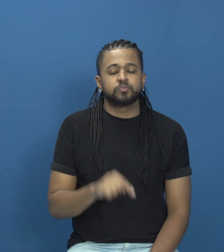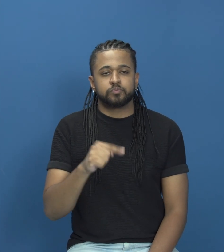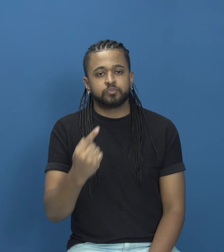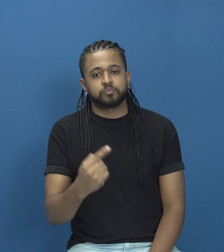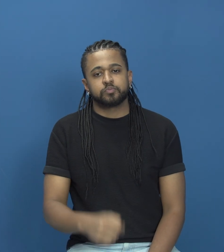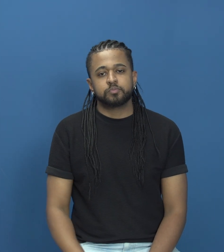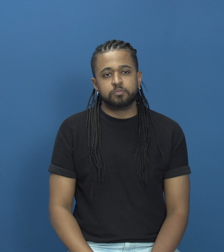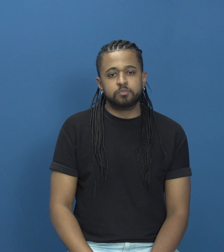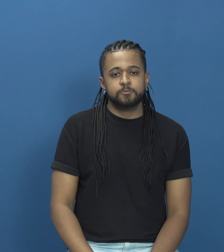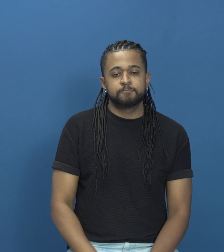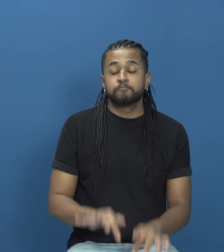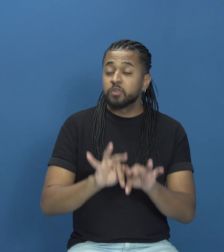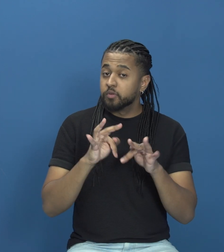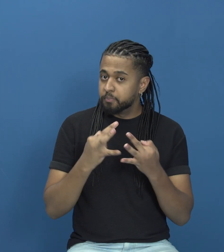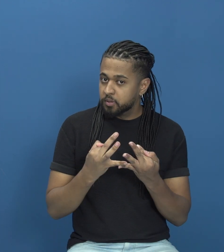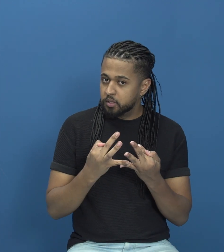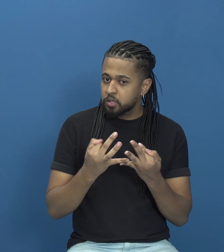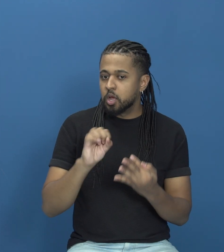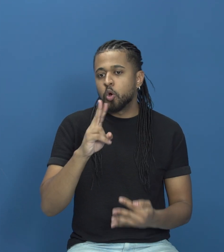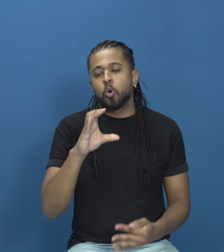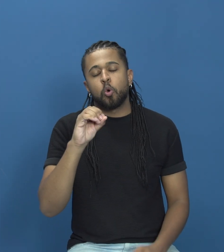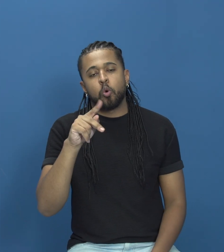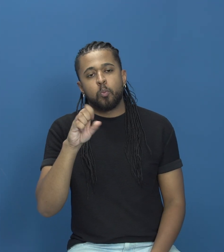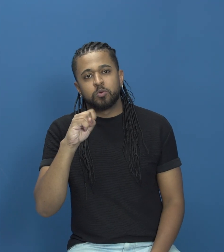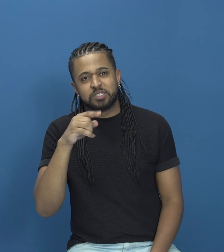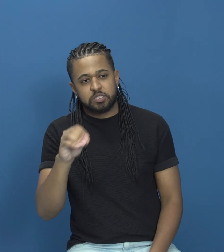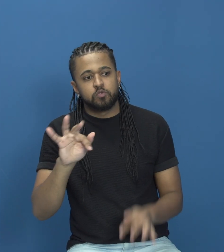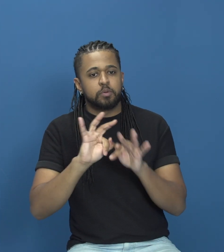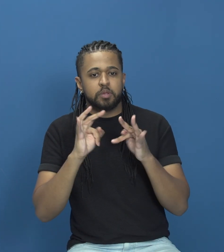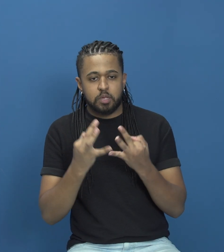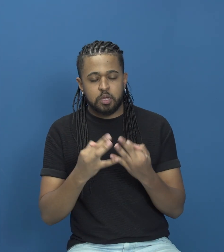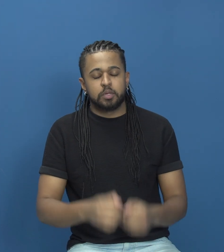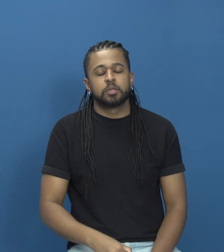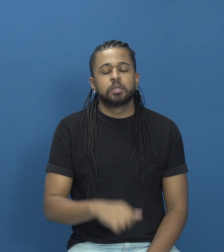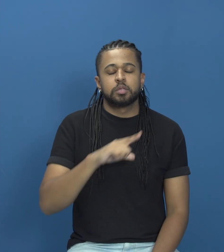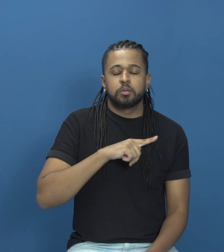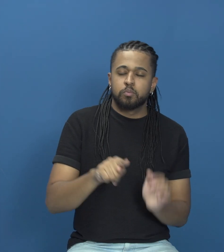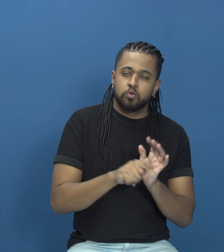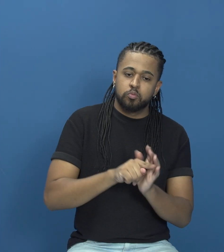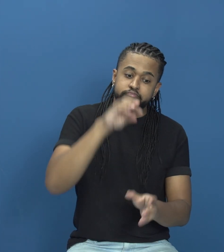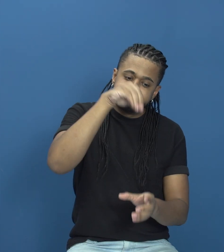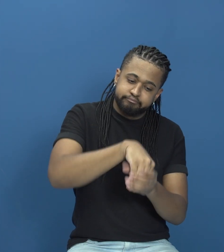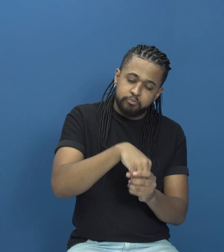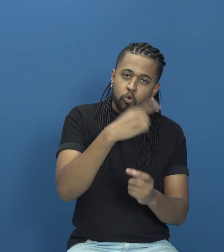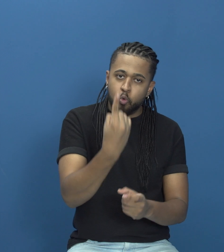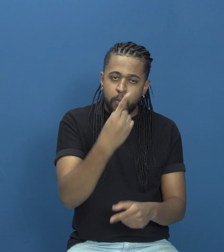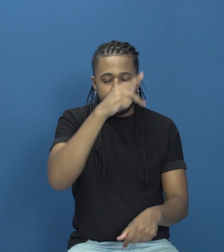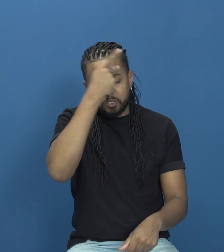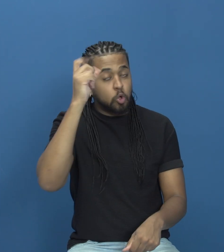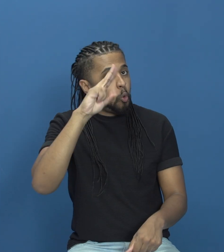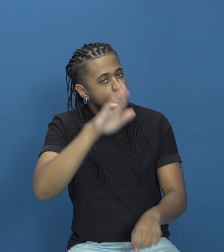11.8.3.1. Família ou composição familiar, a unidade nuclear composta por uma ou